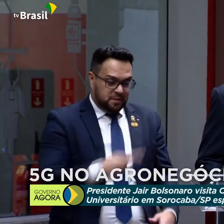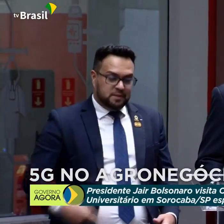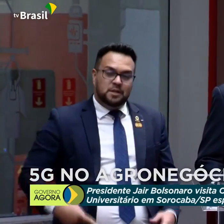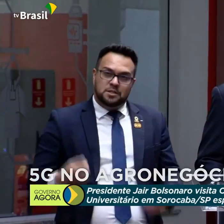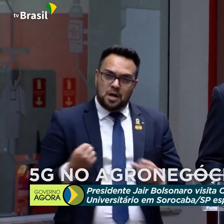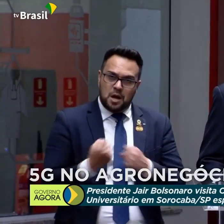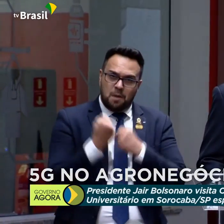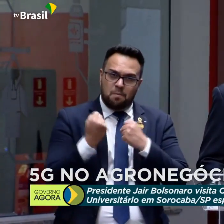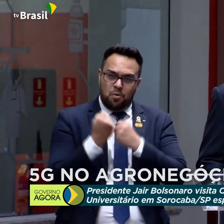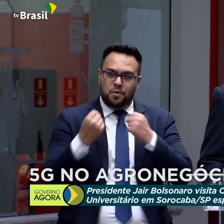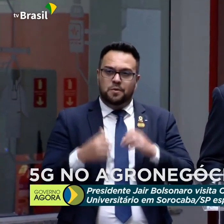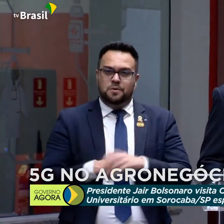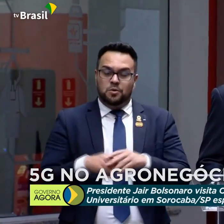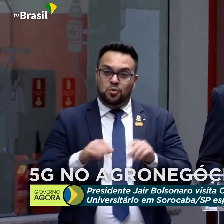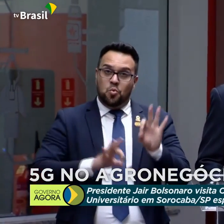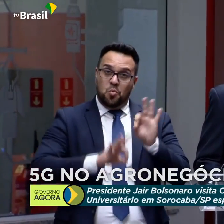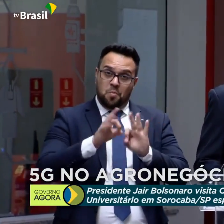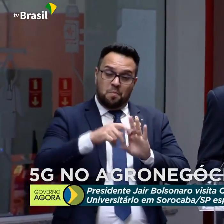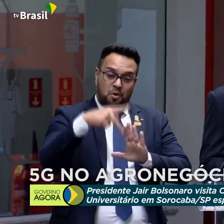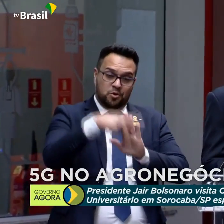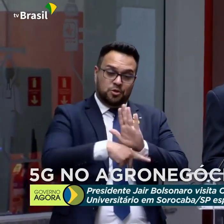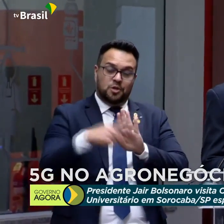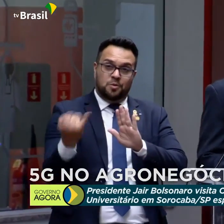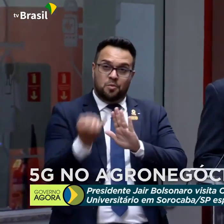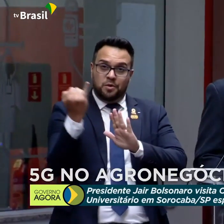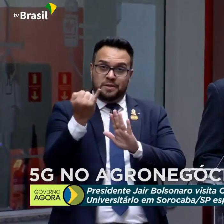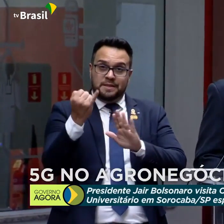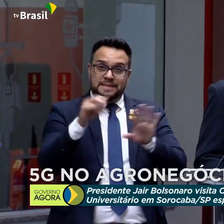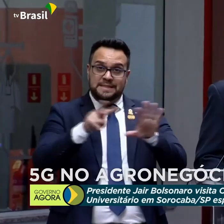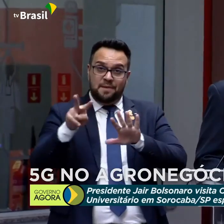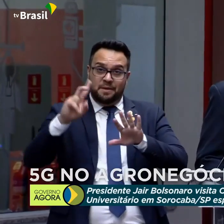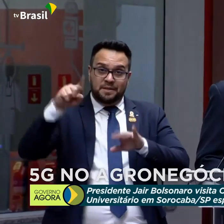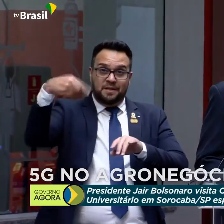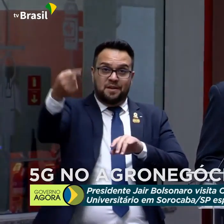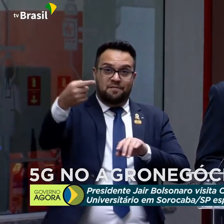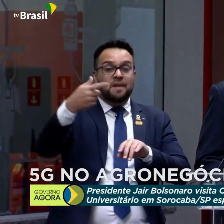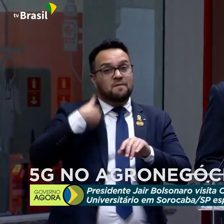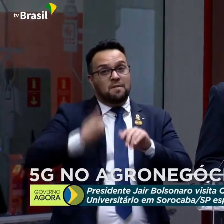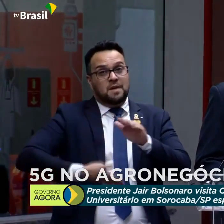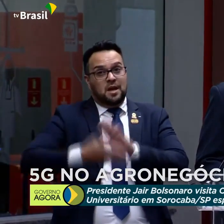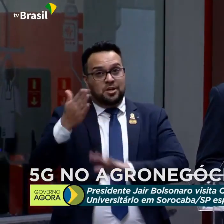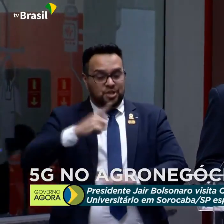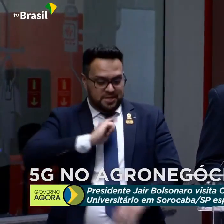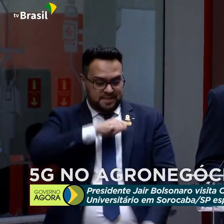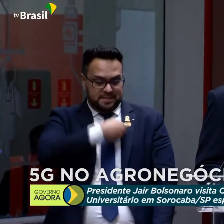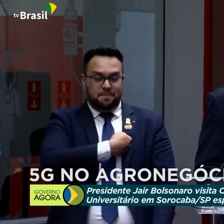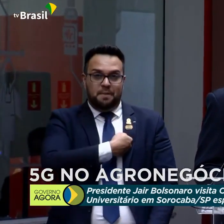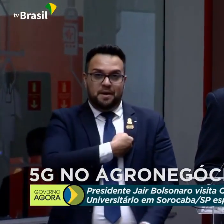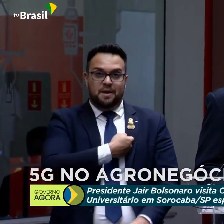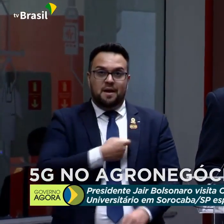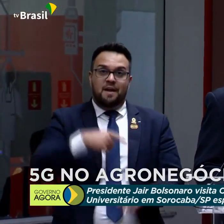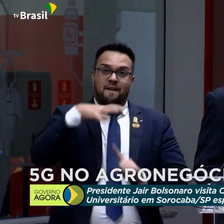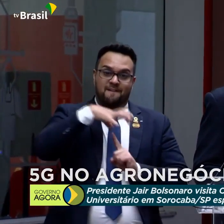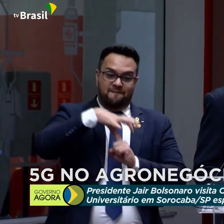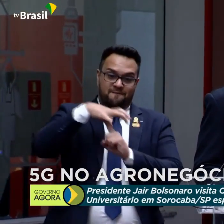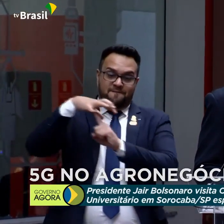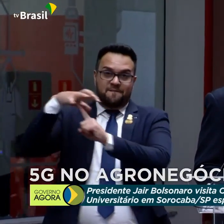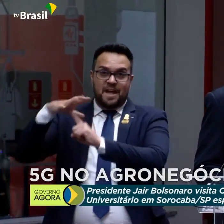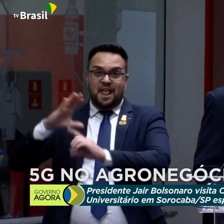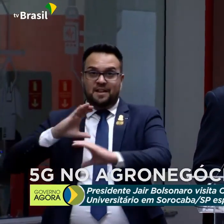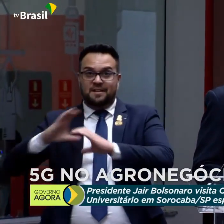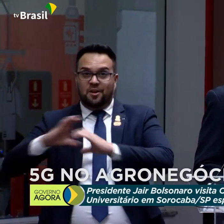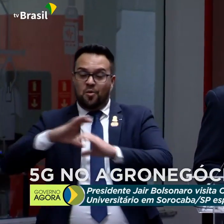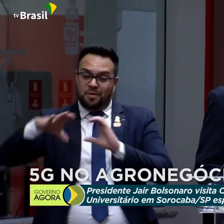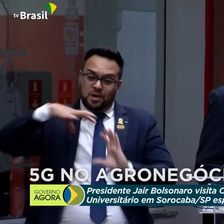seu apoio nesse projeto tão importante. Semana que vem iremos à Espanha, teremos a maior feira de telecomunicações